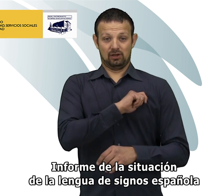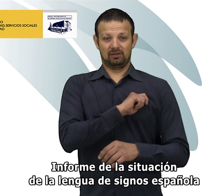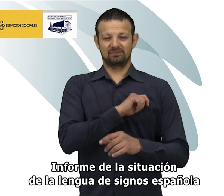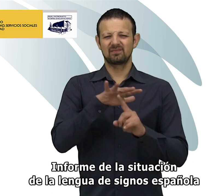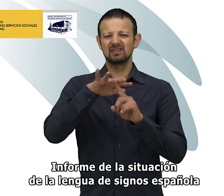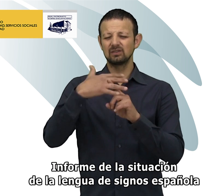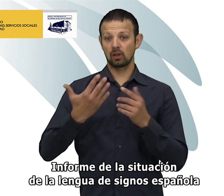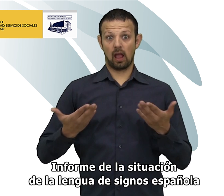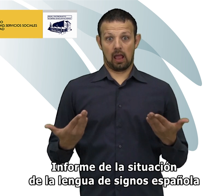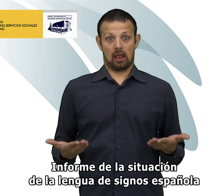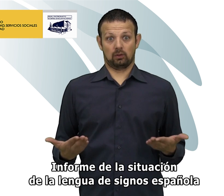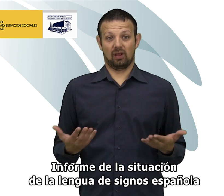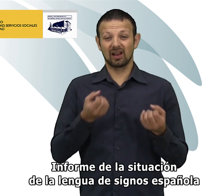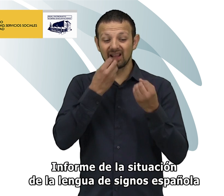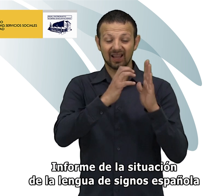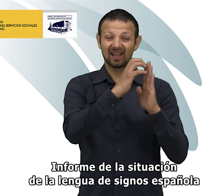Informe de la situación de la lengua de signos española.